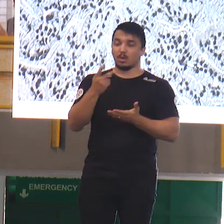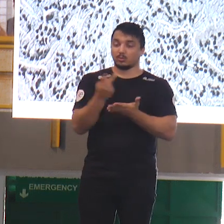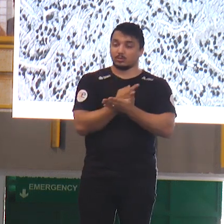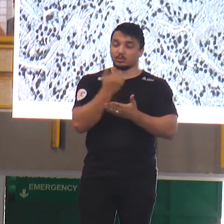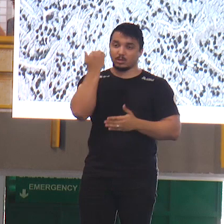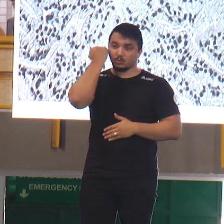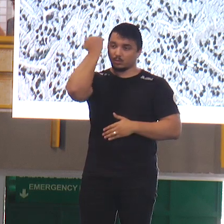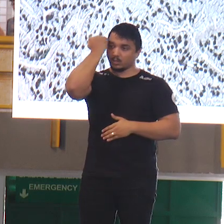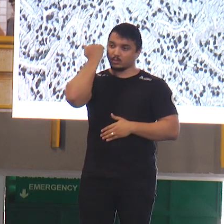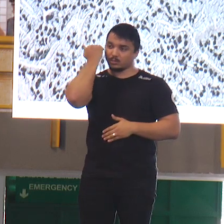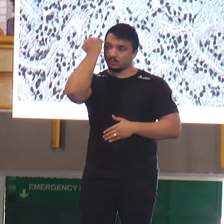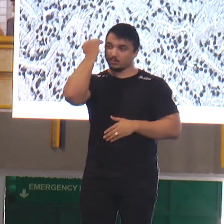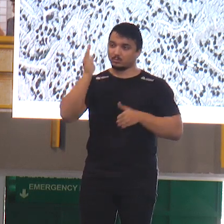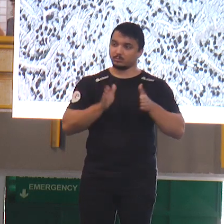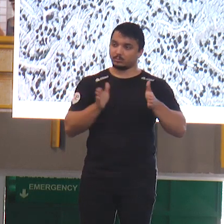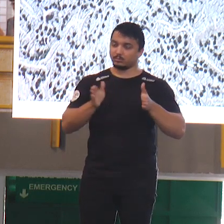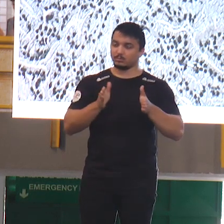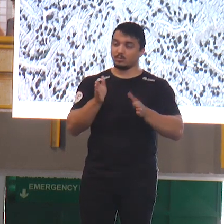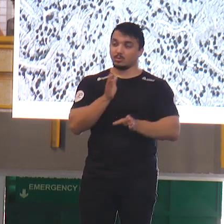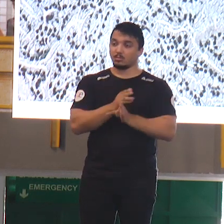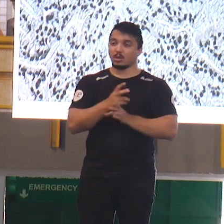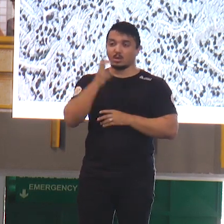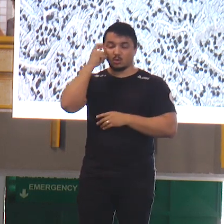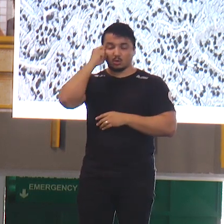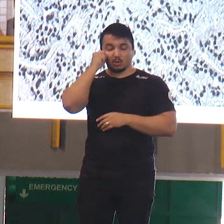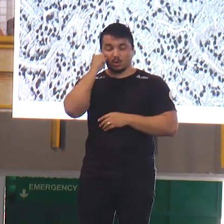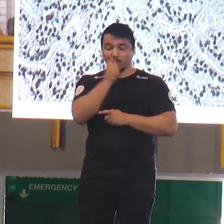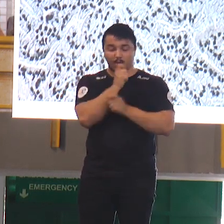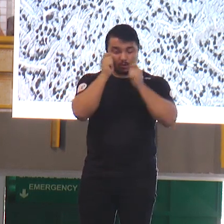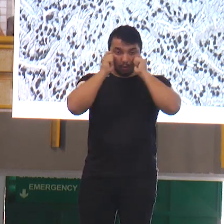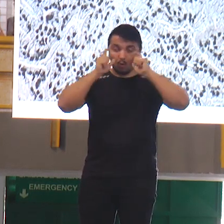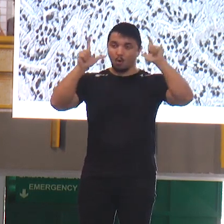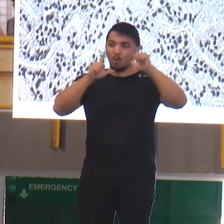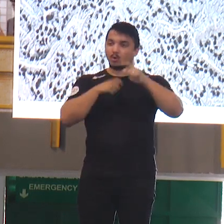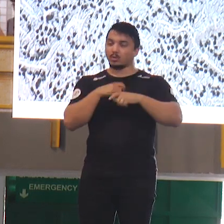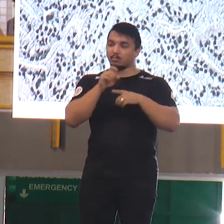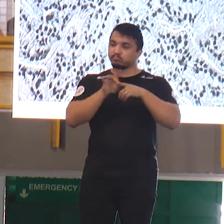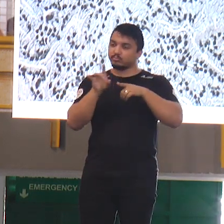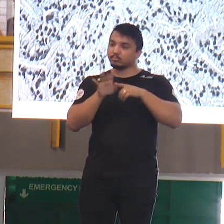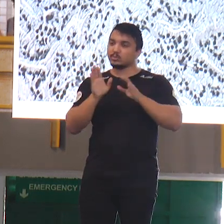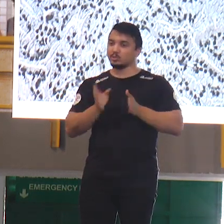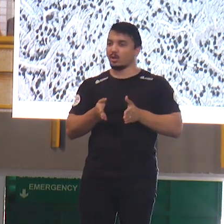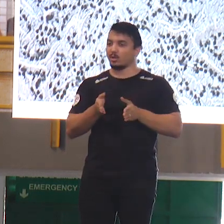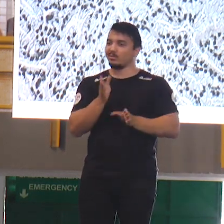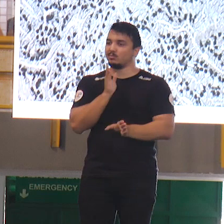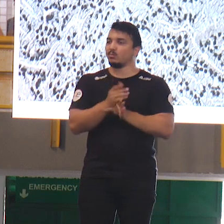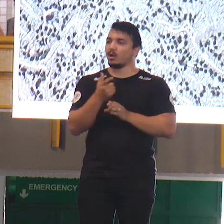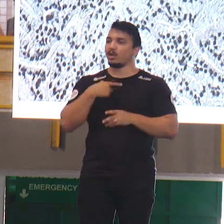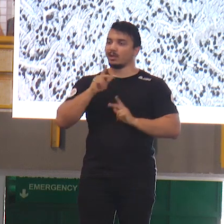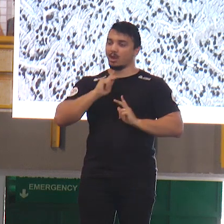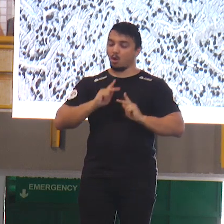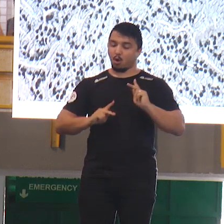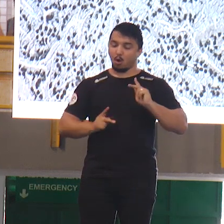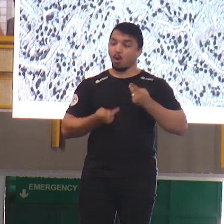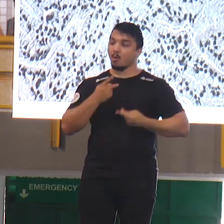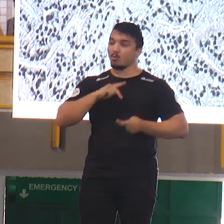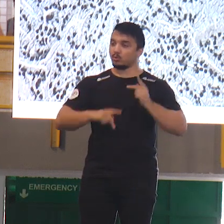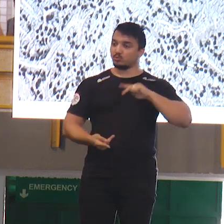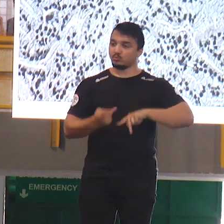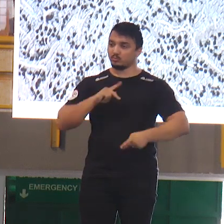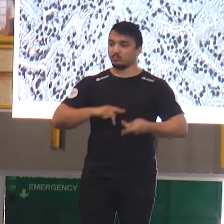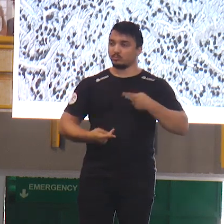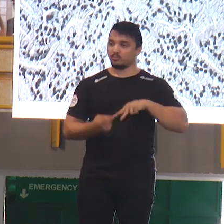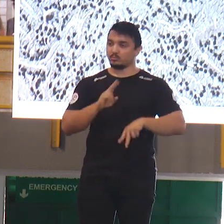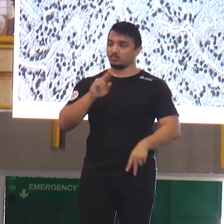certo? Esse processo, porque é exatamente a alteração da dosagem hormonal, tá? A puberdade gera